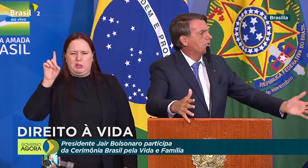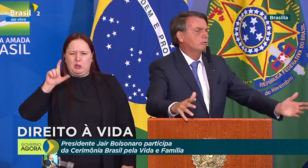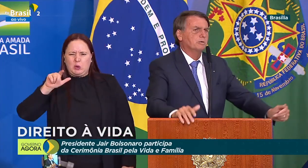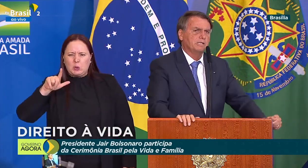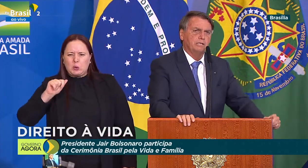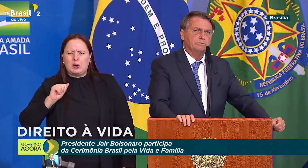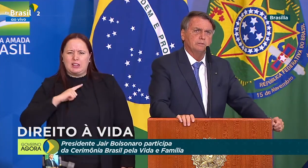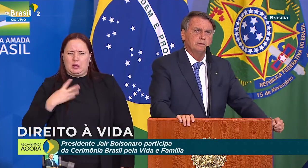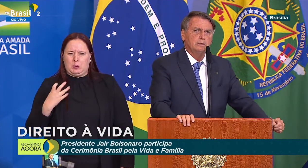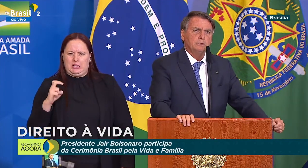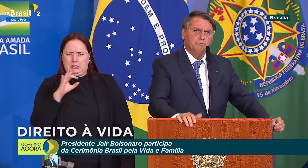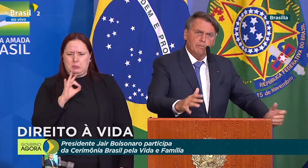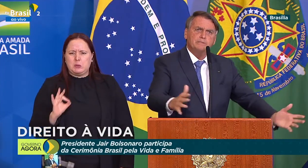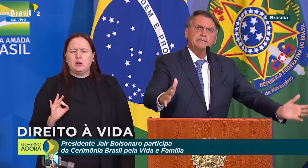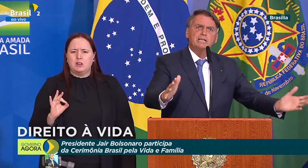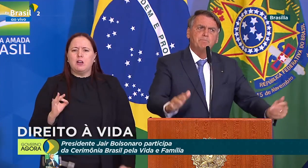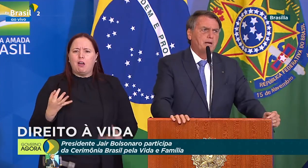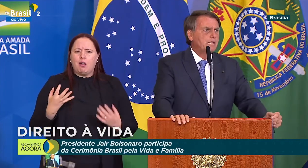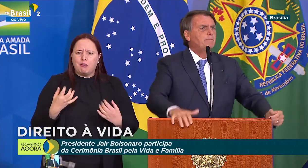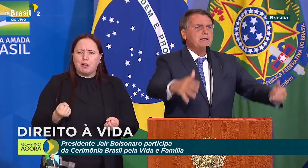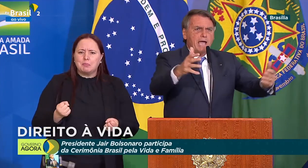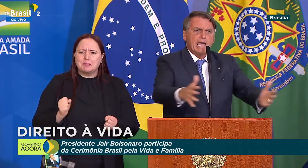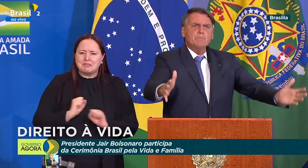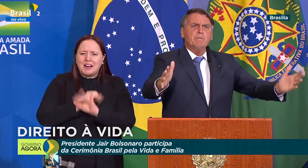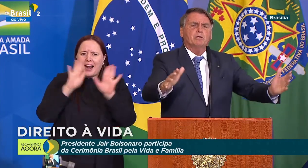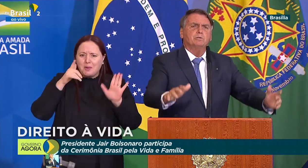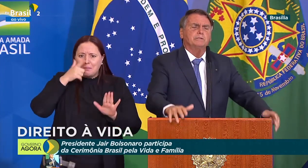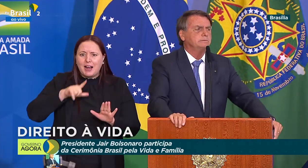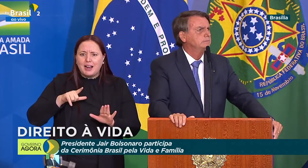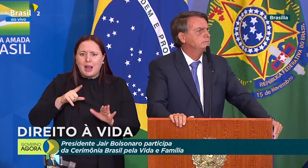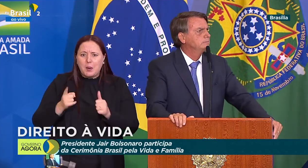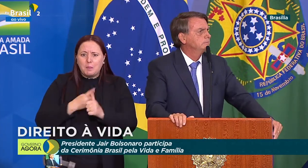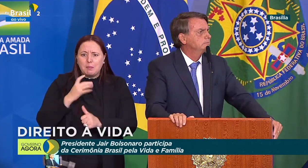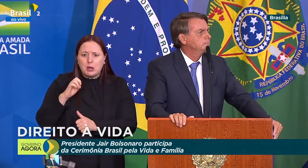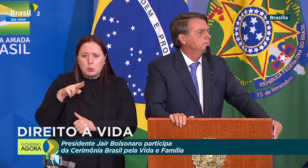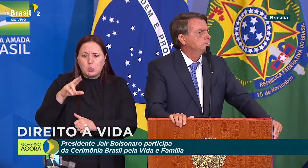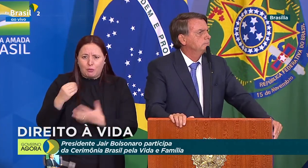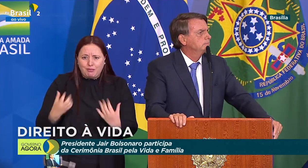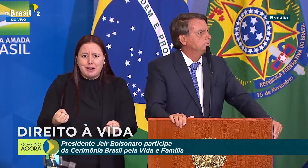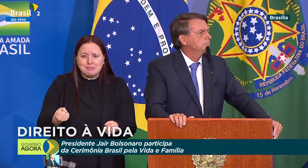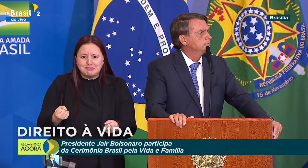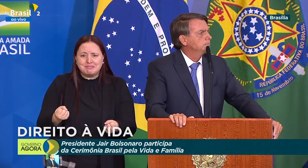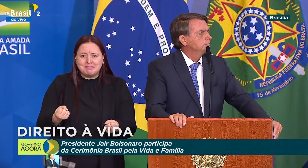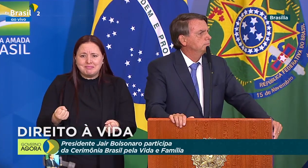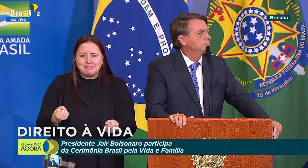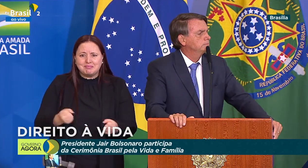céu se o Lula tem 45 porcento vamos dar transparência para de ganhar no primeiro turno